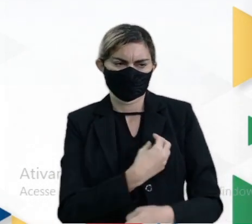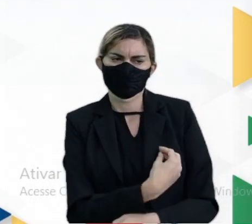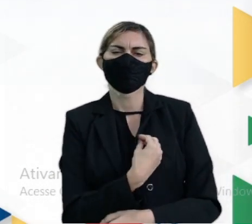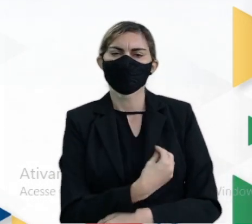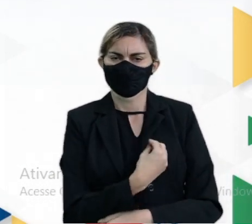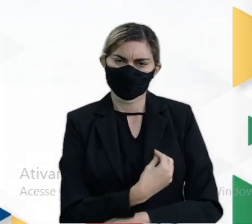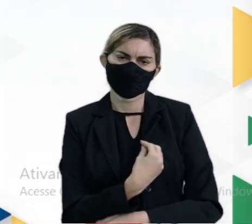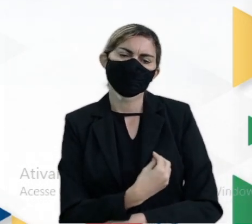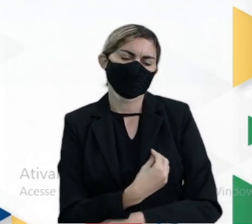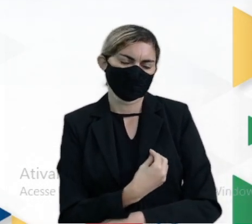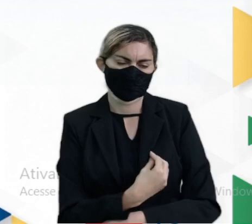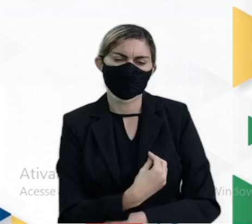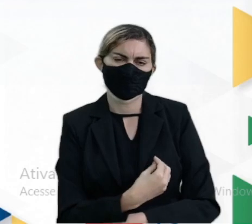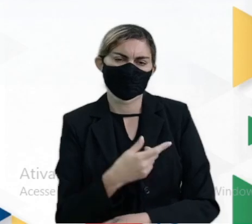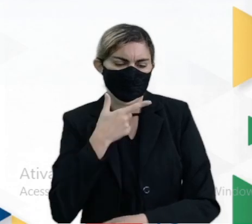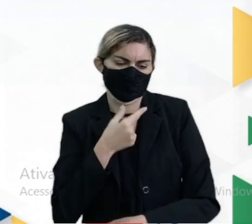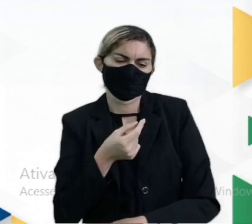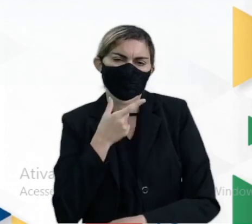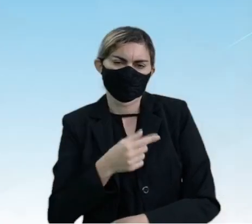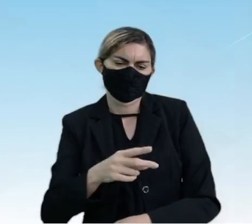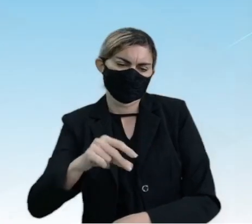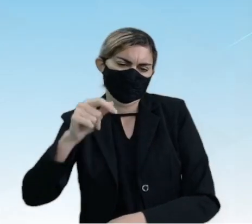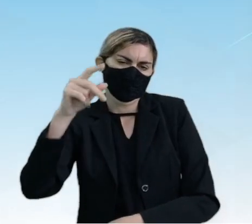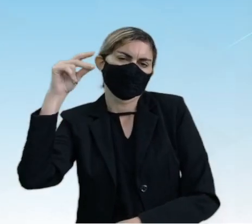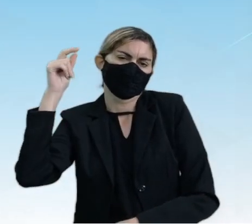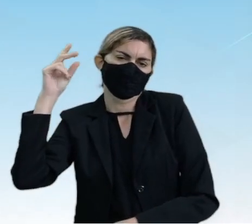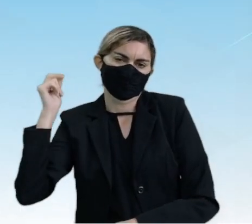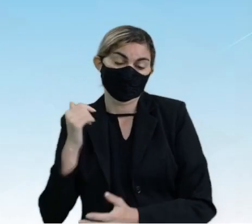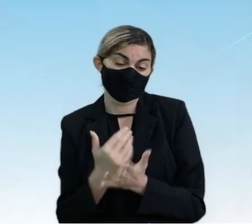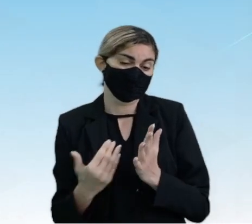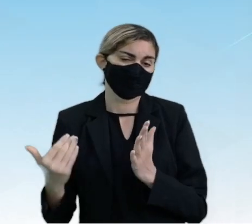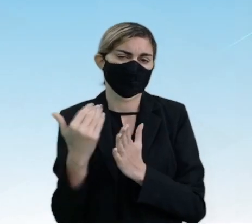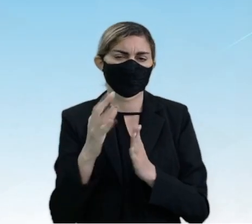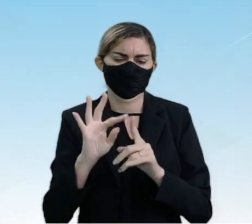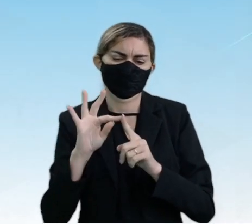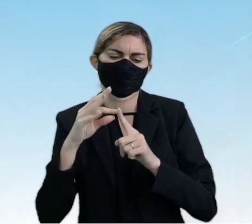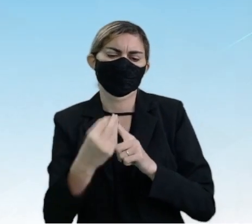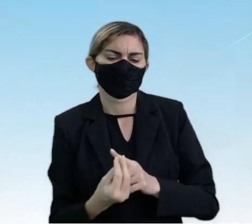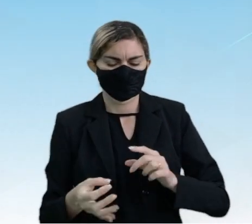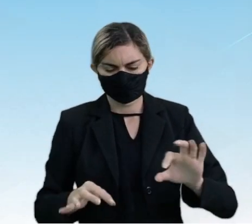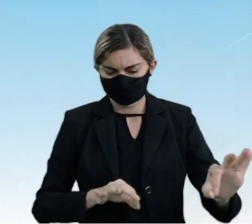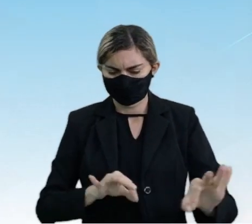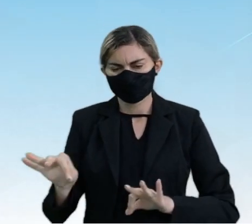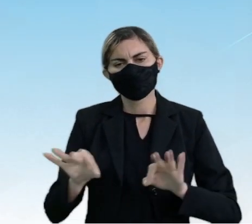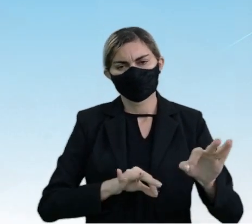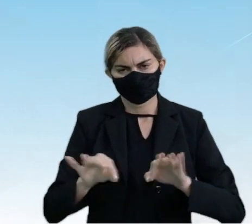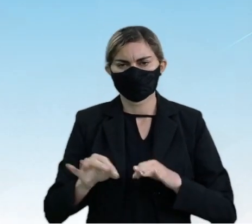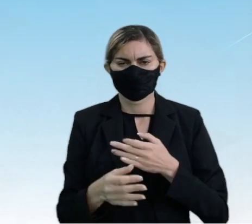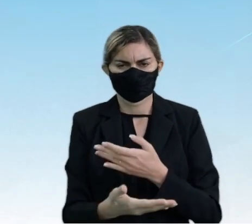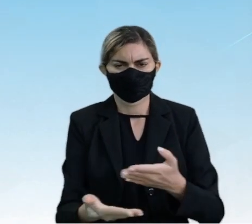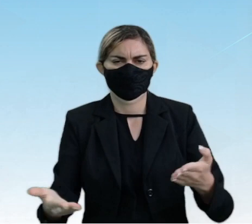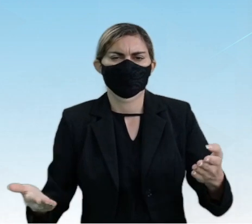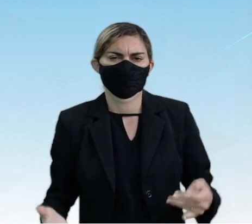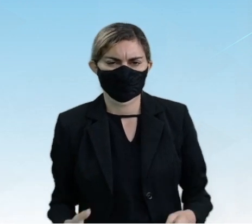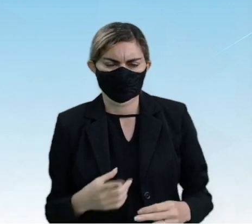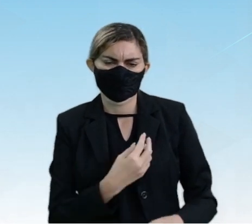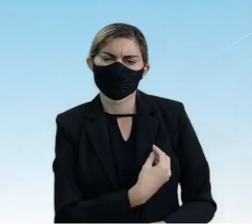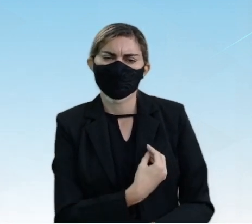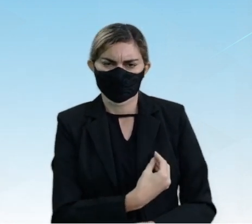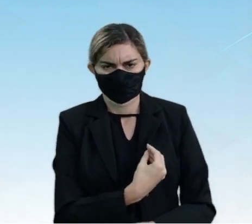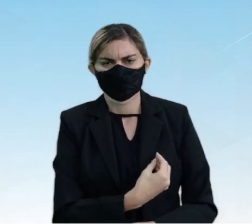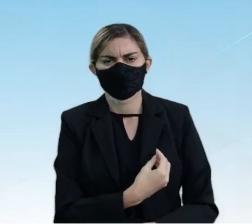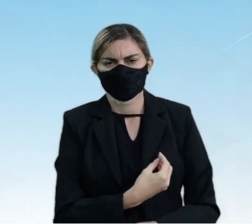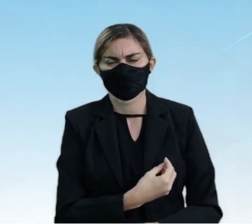sobrevivência, né? Ou seja, o homem antigo, ele, quanto mais fisicamente ele era preparado, né, as chances dele, na teoria, de